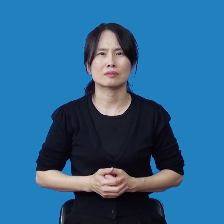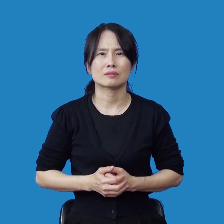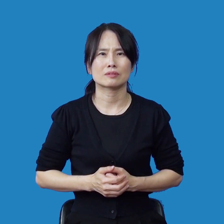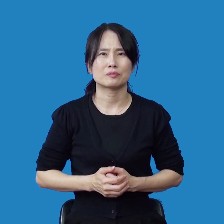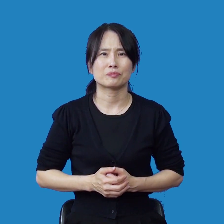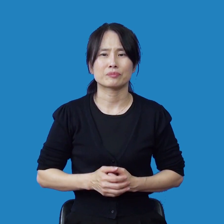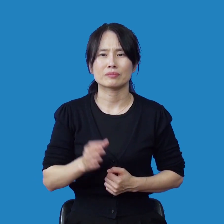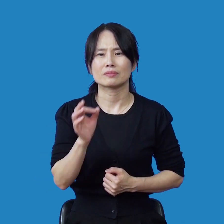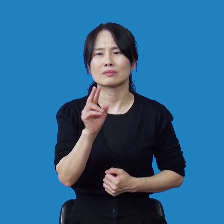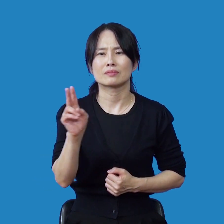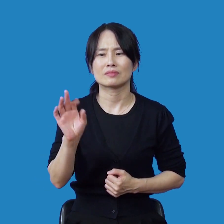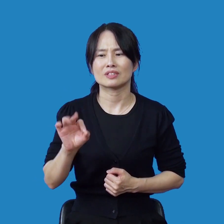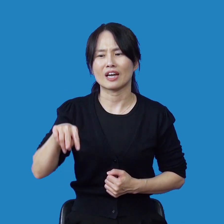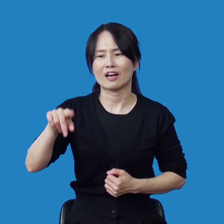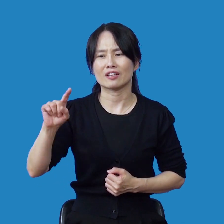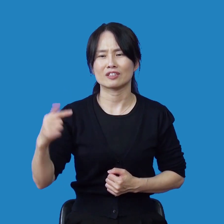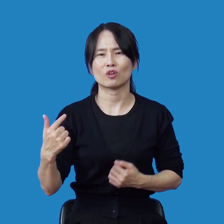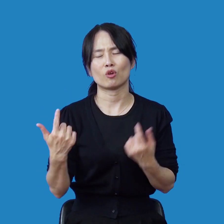양선 아니겠습니까?